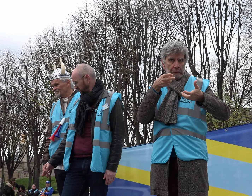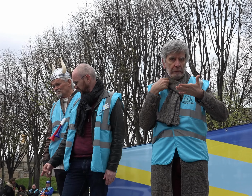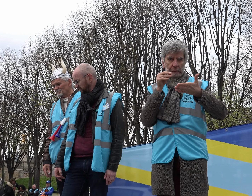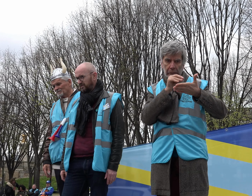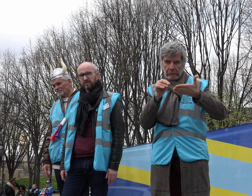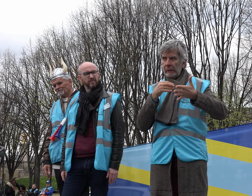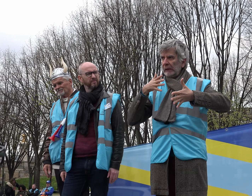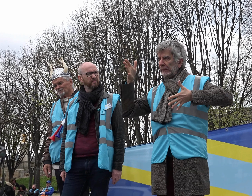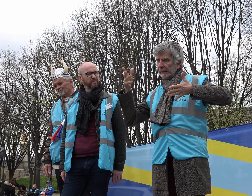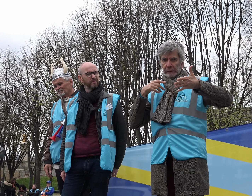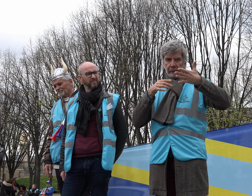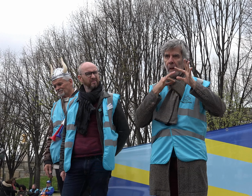je puisse accéder à cette langue française.